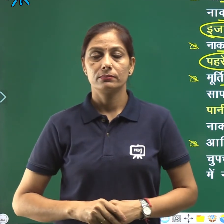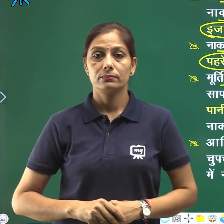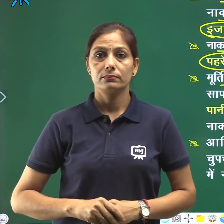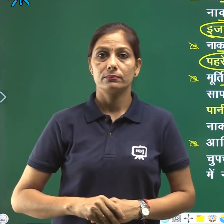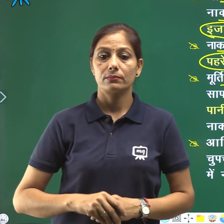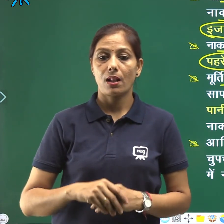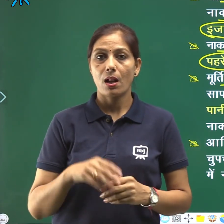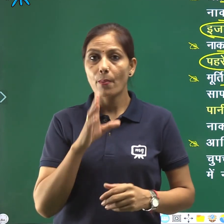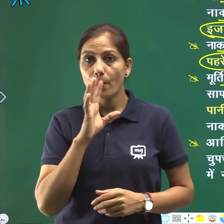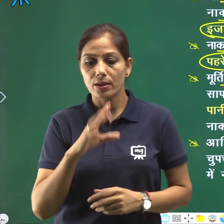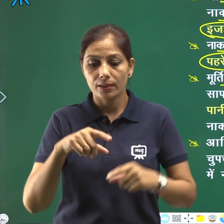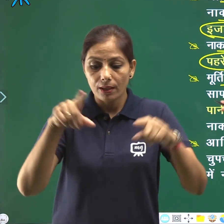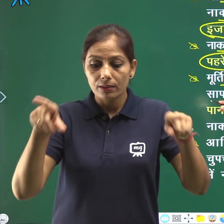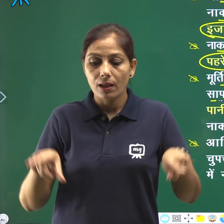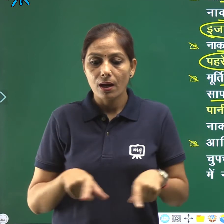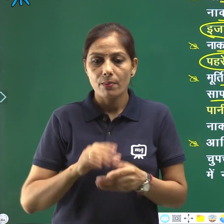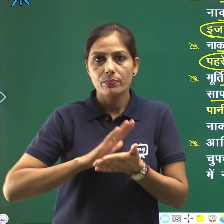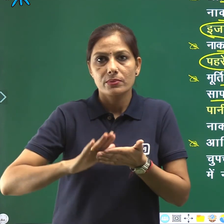तालाब साफ किया गया